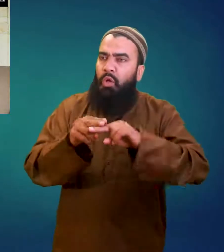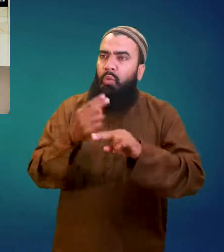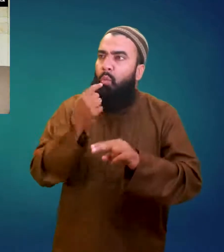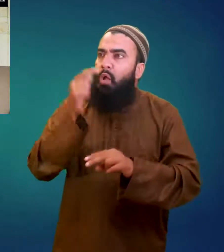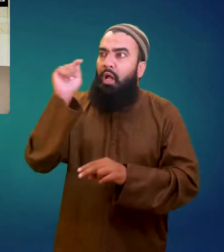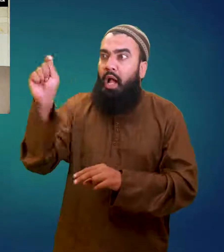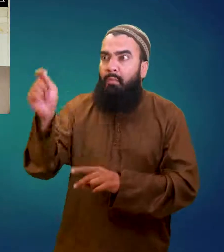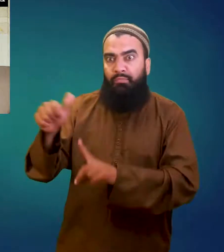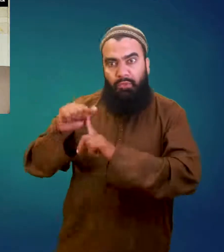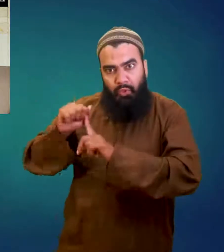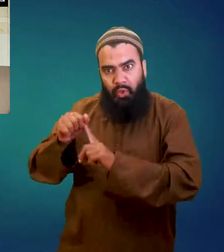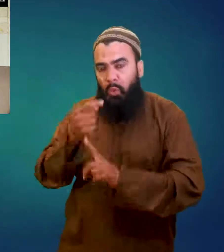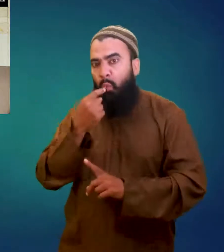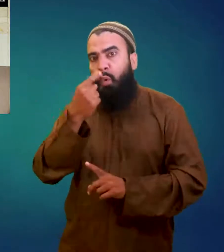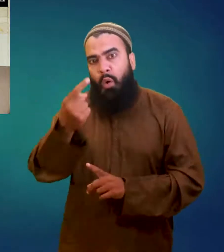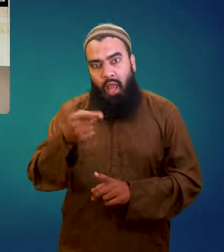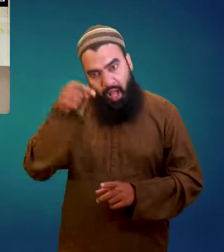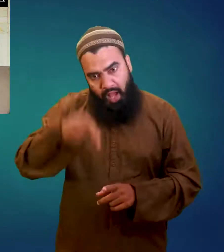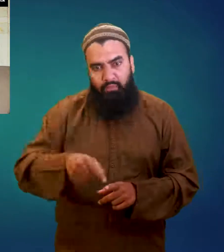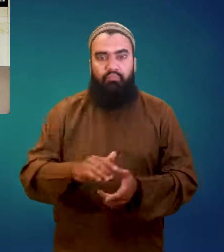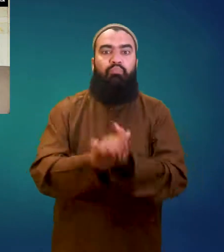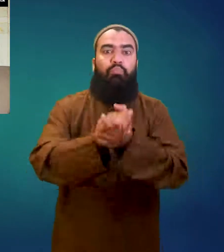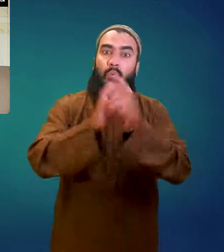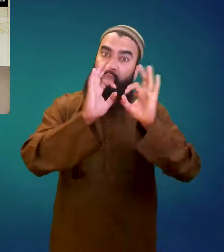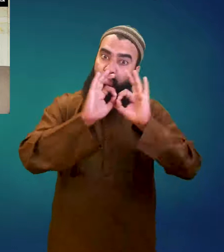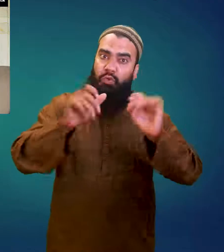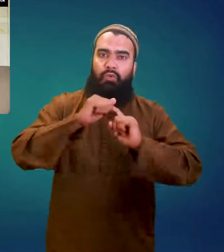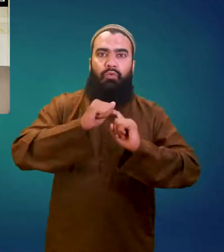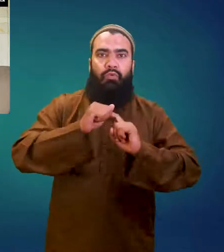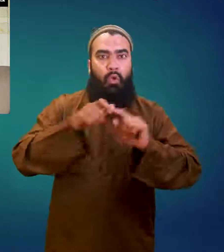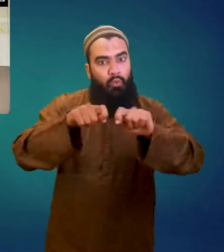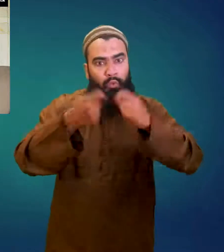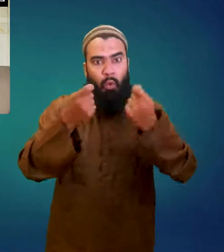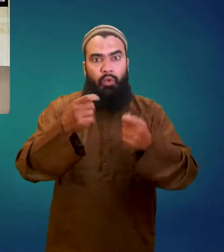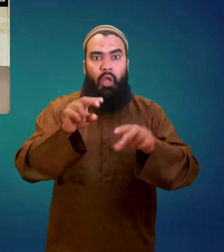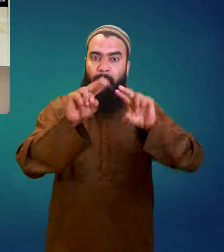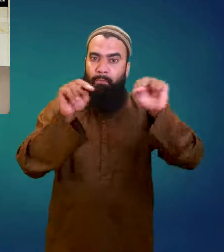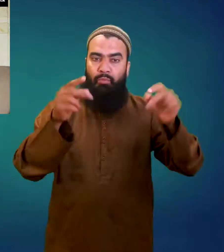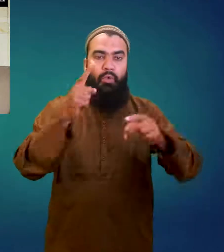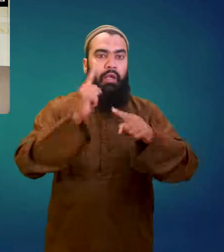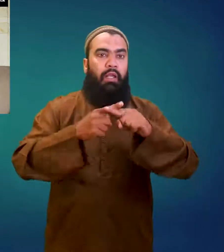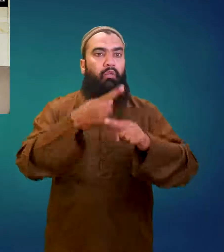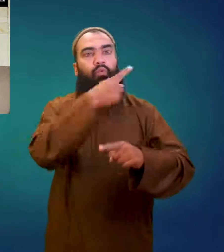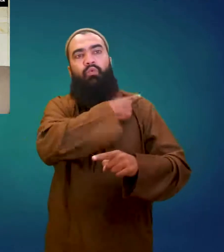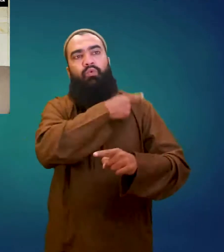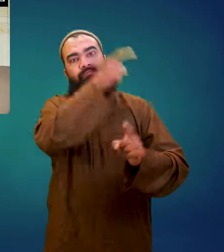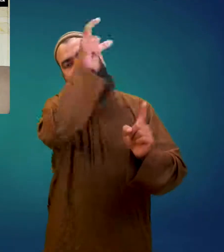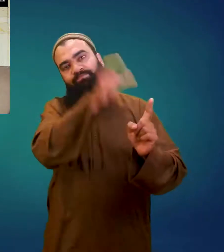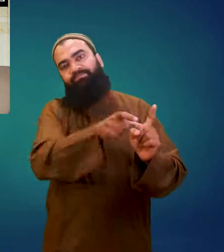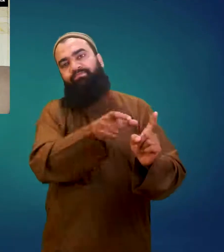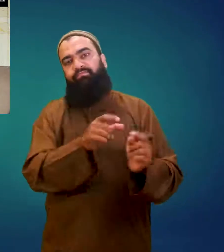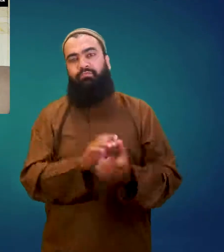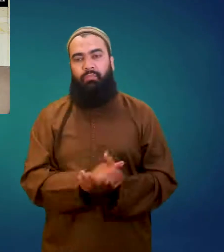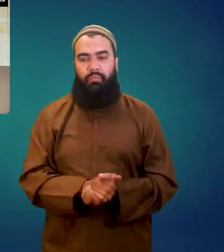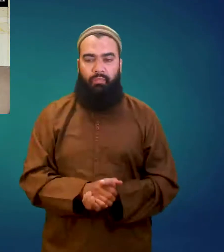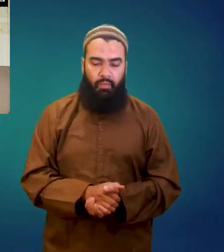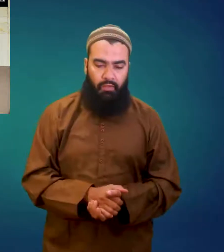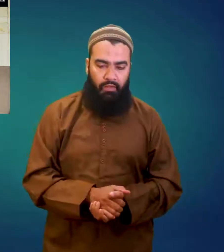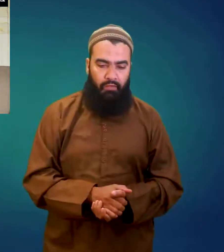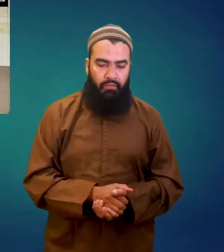ہے۔ جو شخص بیعت کو توڑے گا تو اس کا اپنا نقصان ہے اور گناہ بھی ہے۔